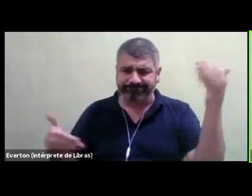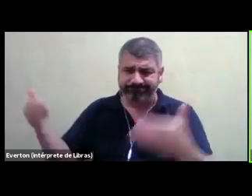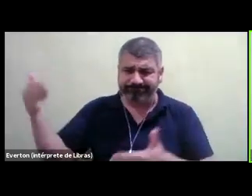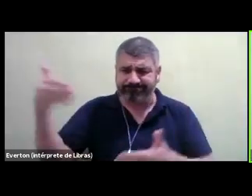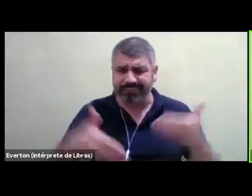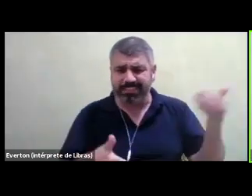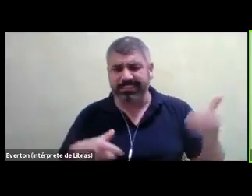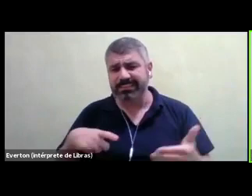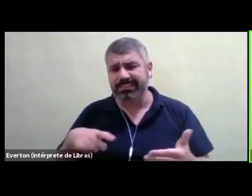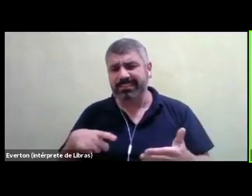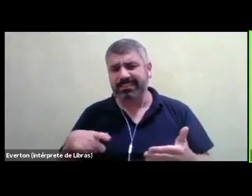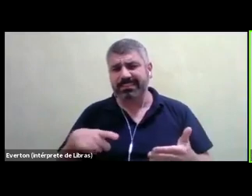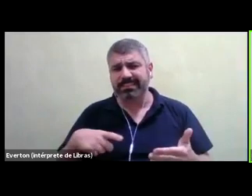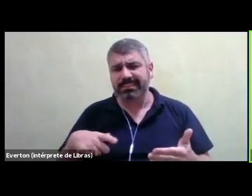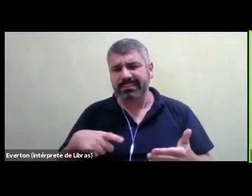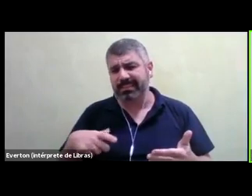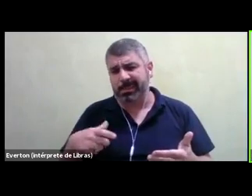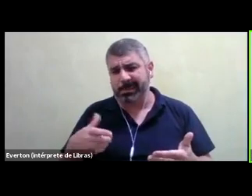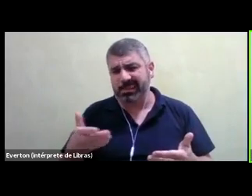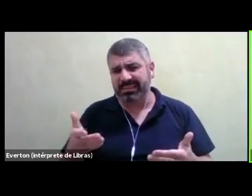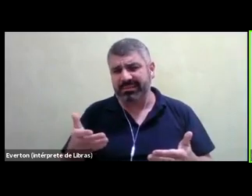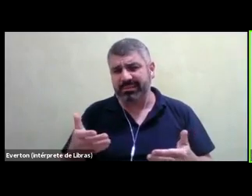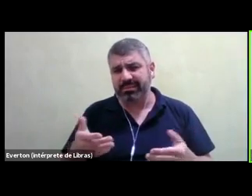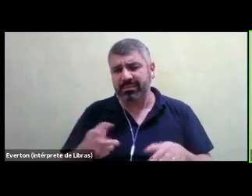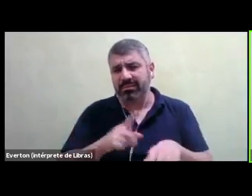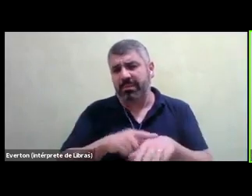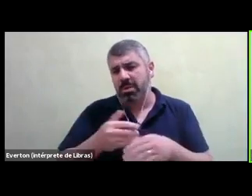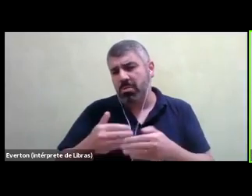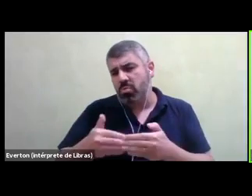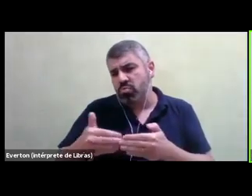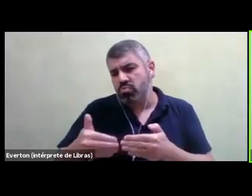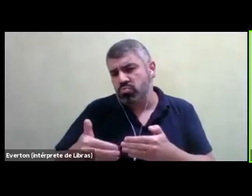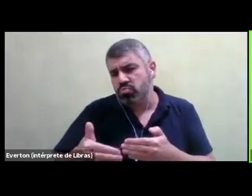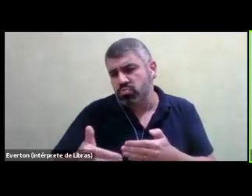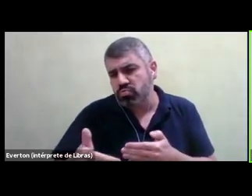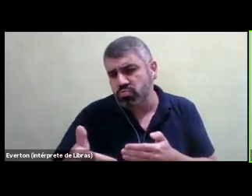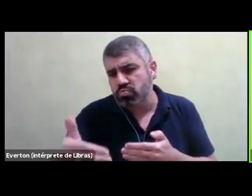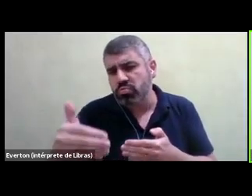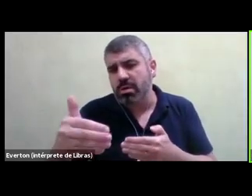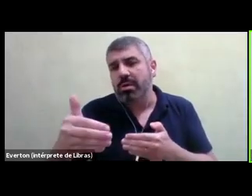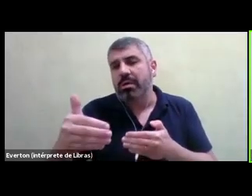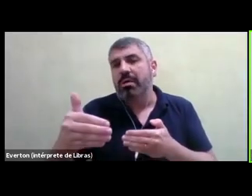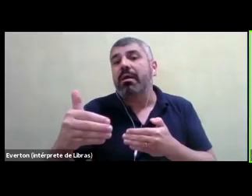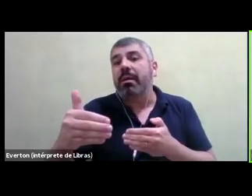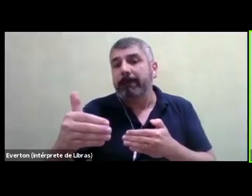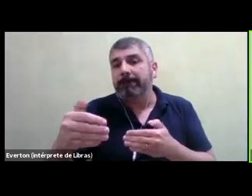aí um longo percurso, né, a desconstruir, né, no caso,